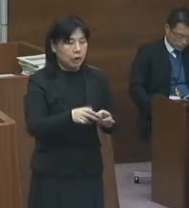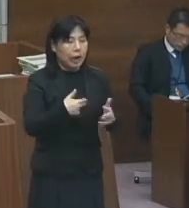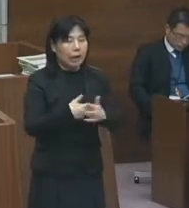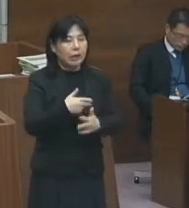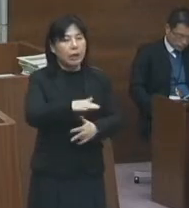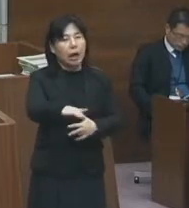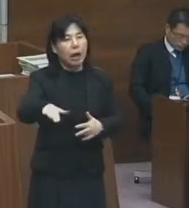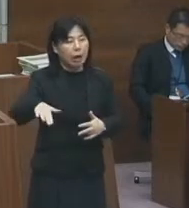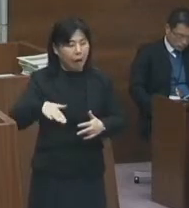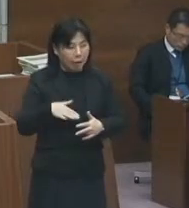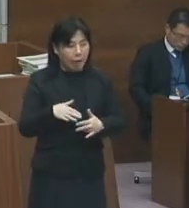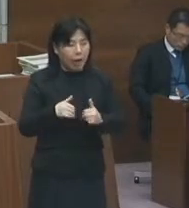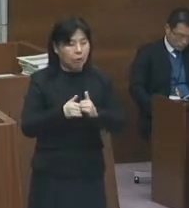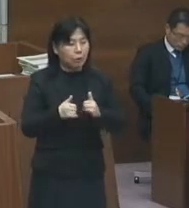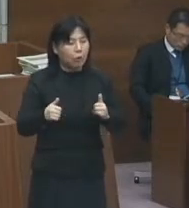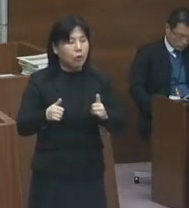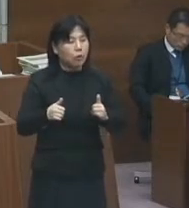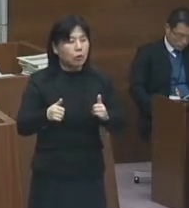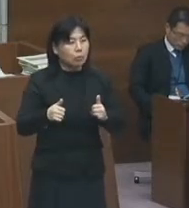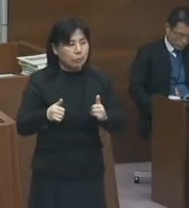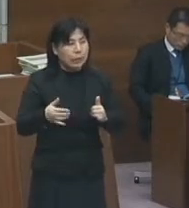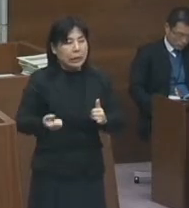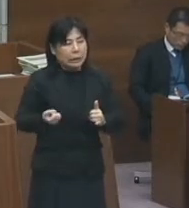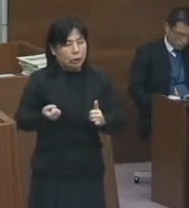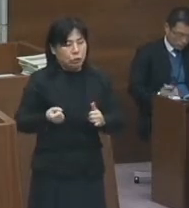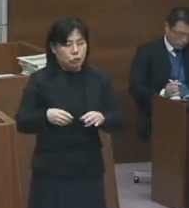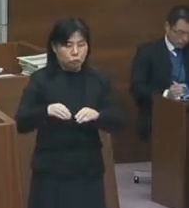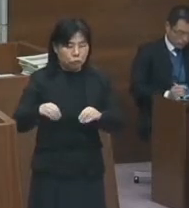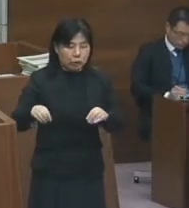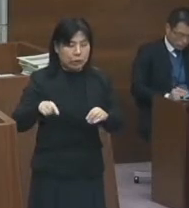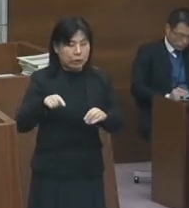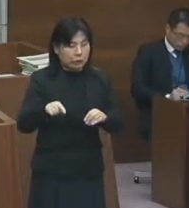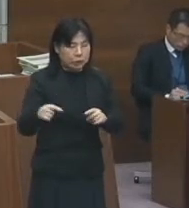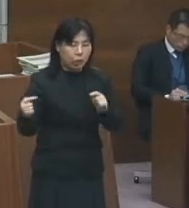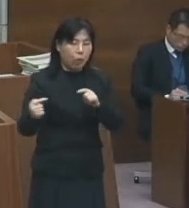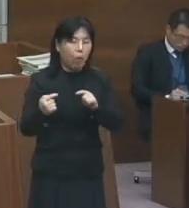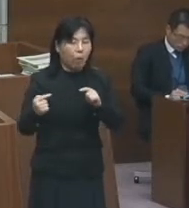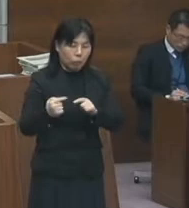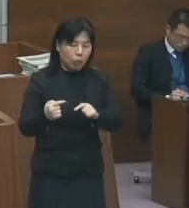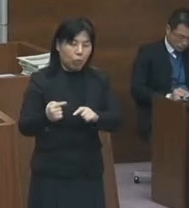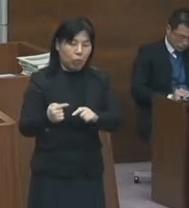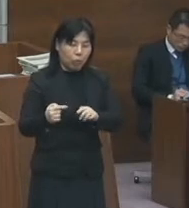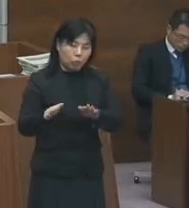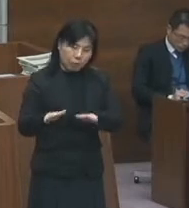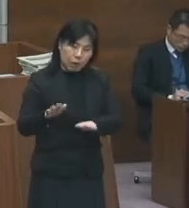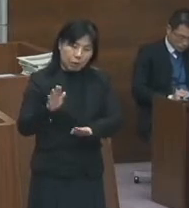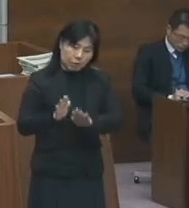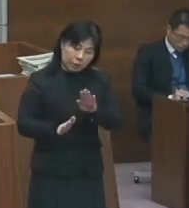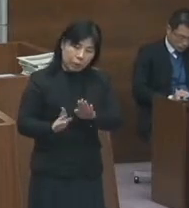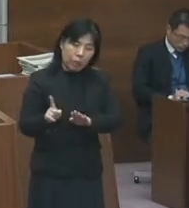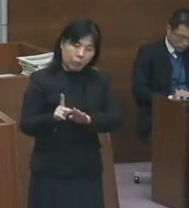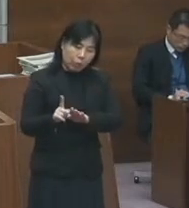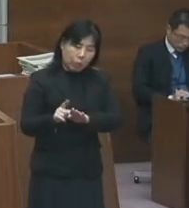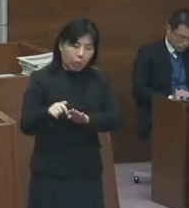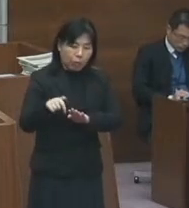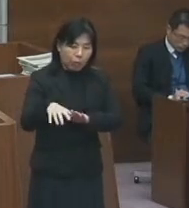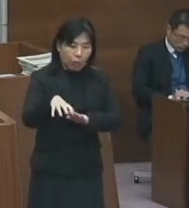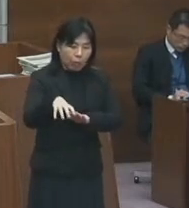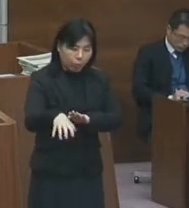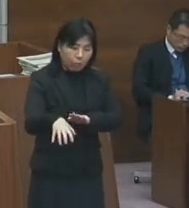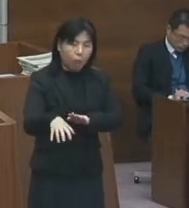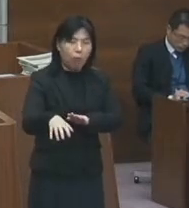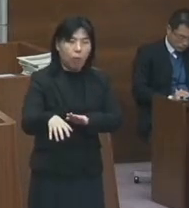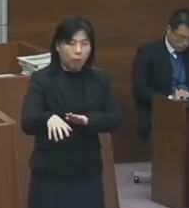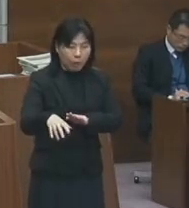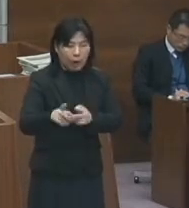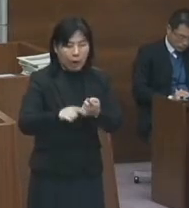民有地取得にかかる交渉の進捗状況について問うものです。同地は今後の公共公益施設